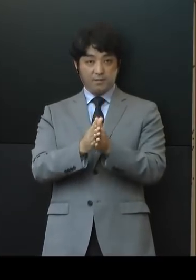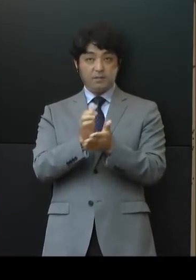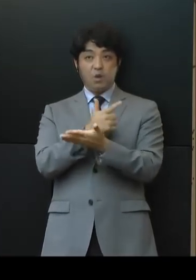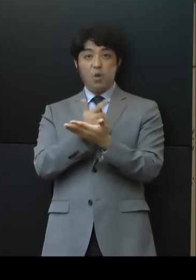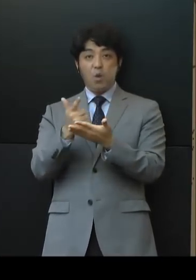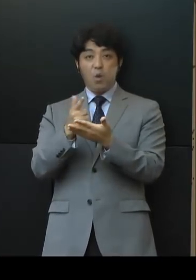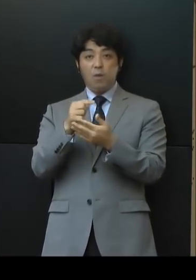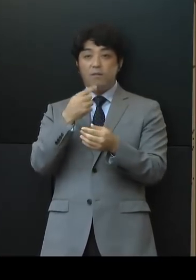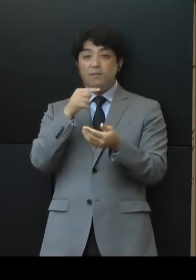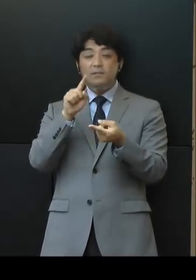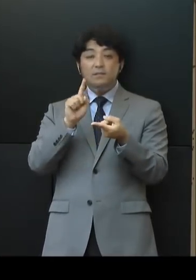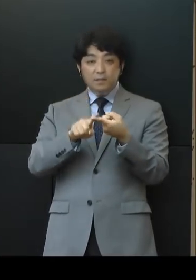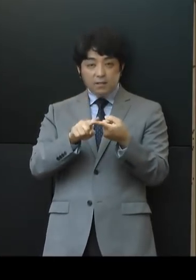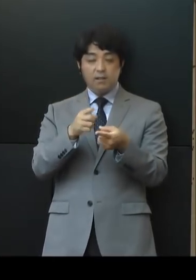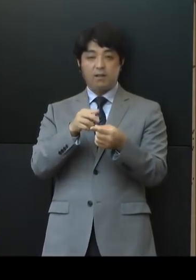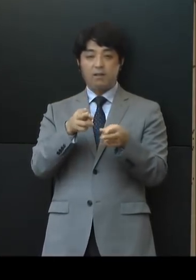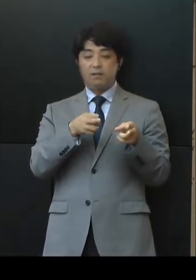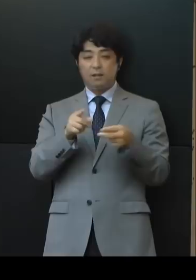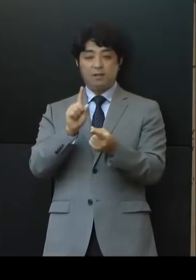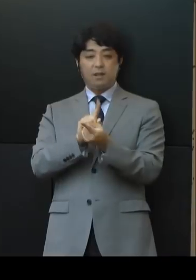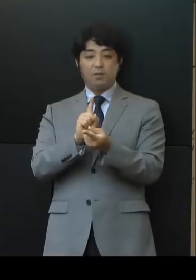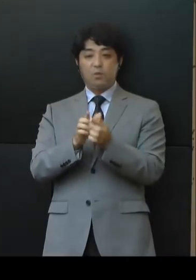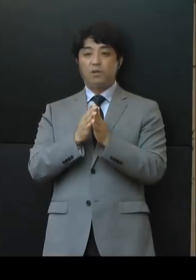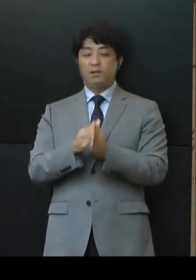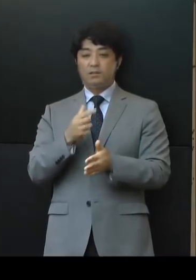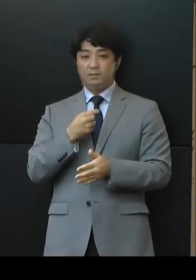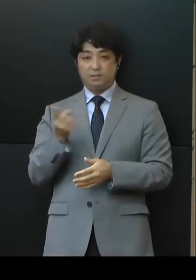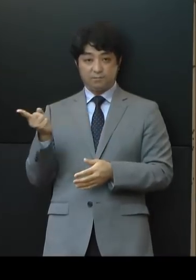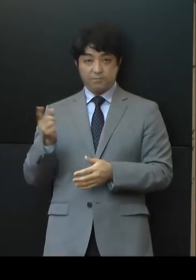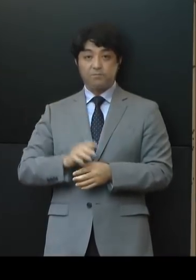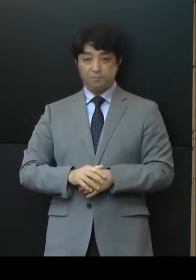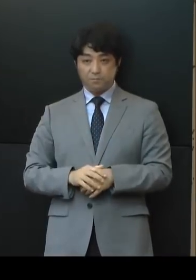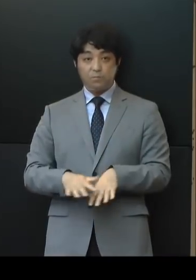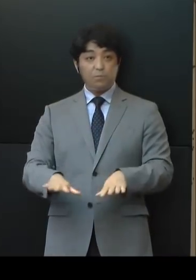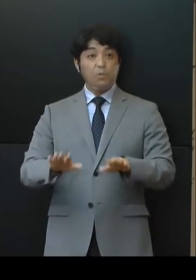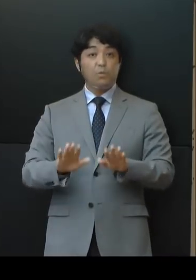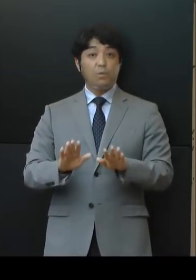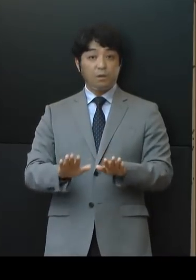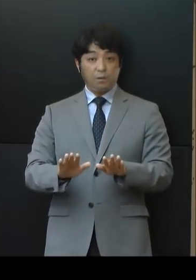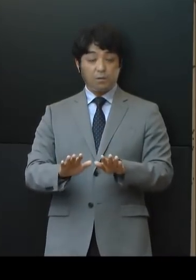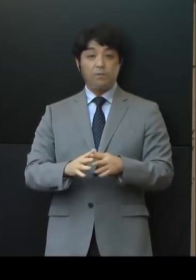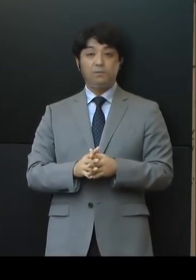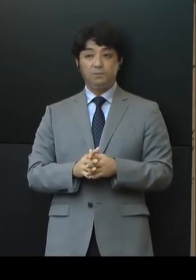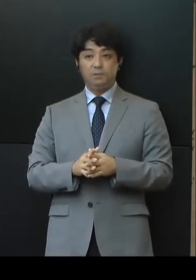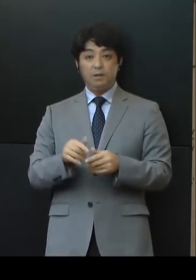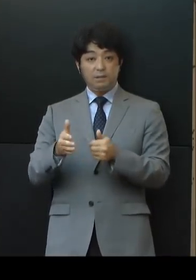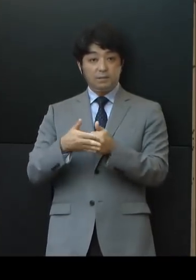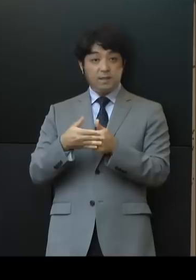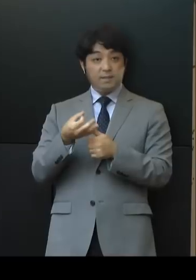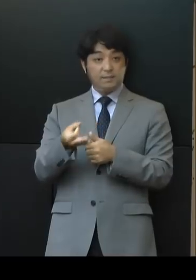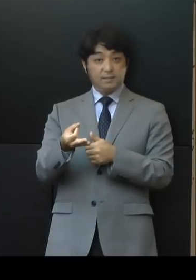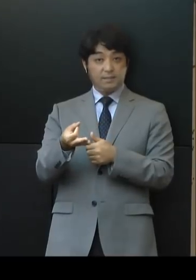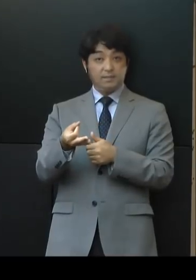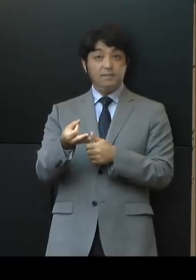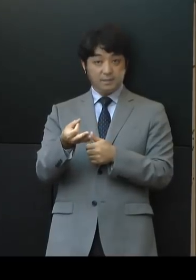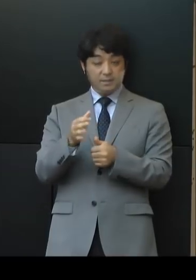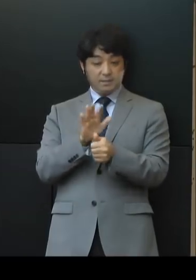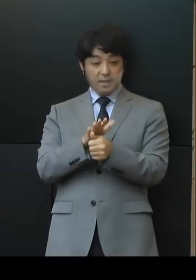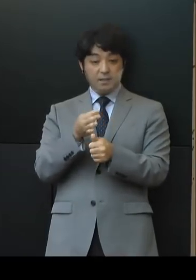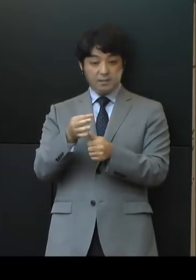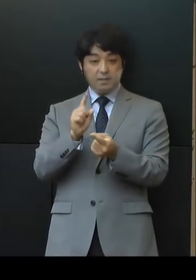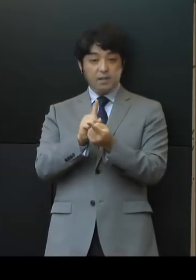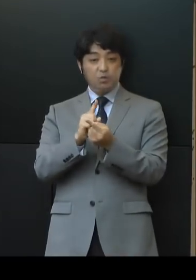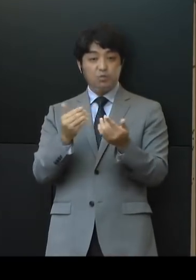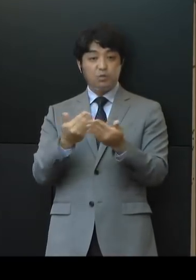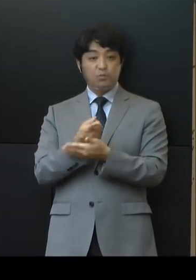応について協力を依頼いたします。ここも基本的に今回の支援金の対象となります。ただ